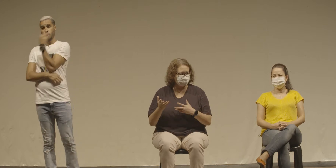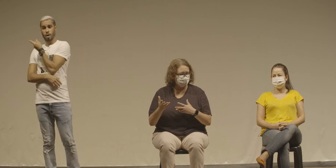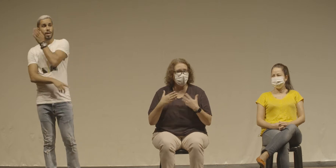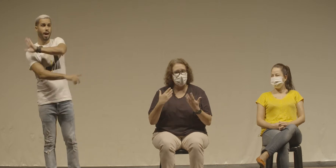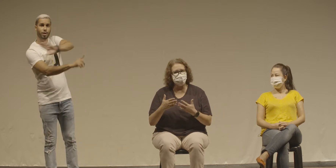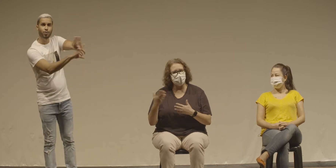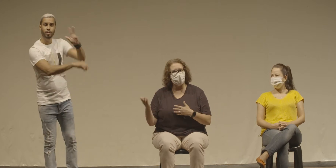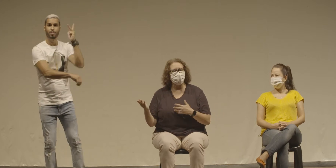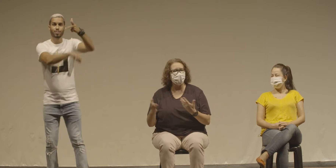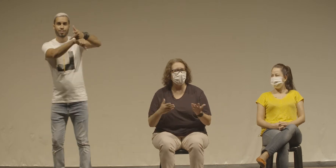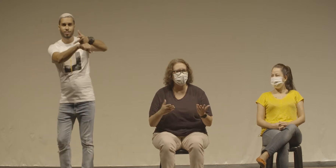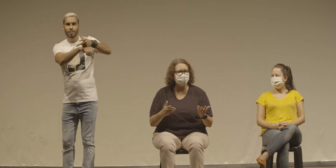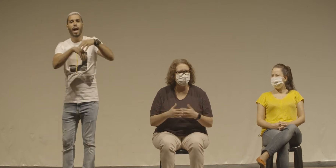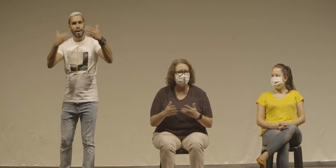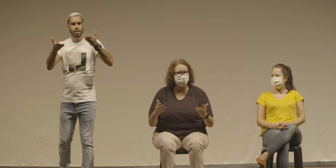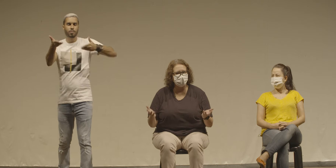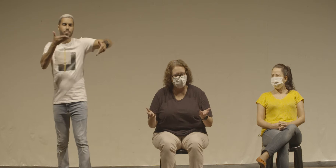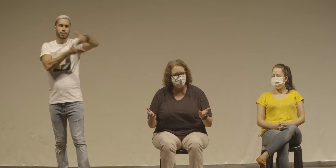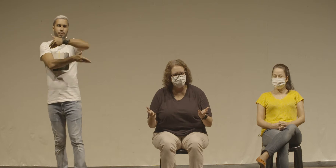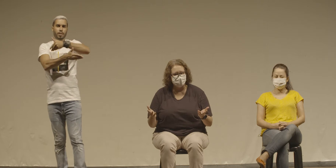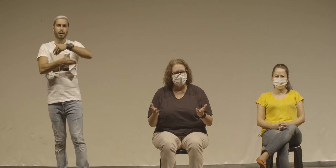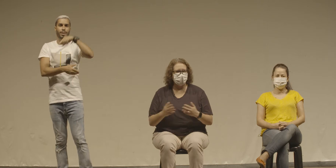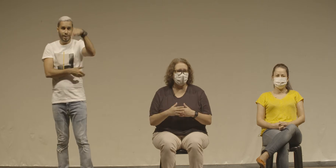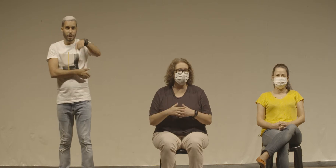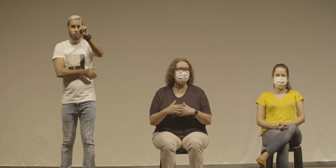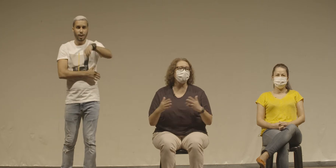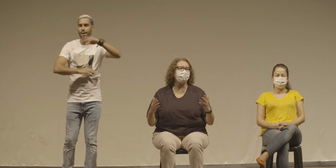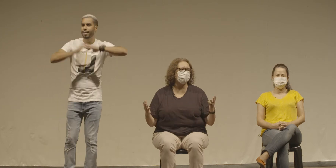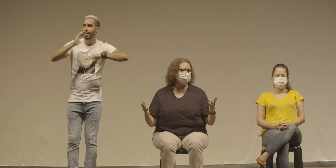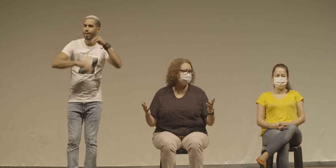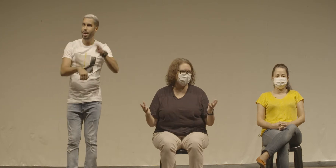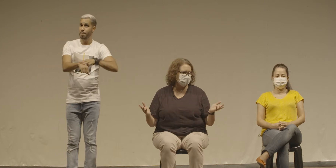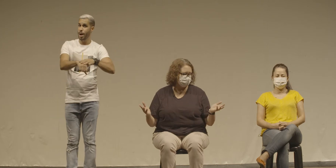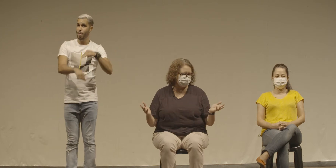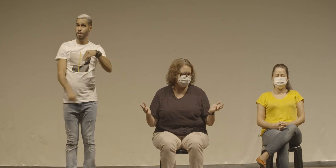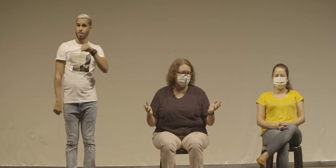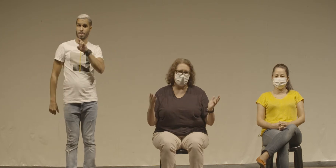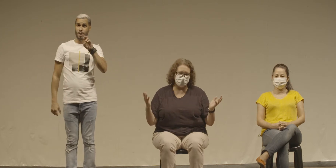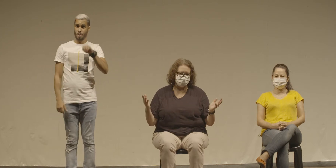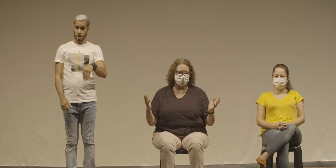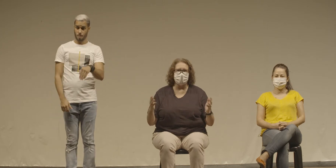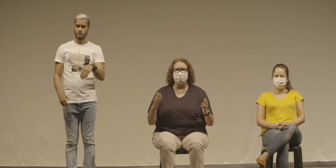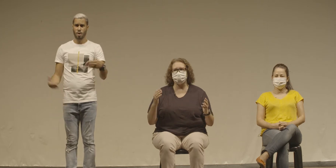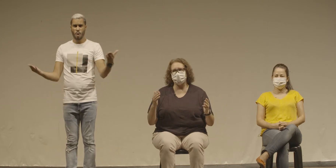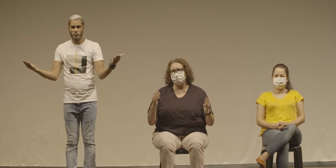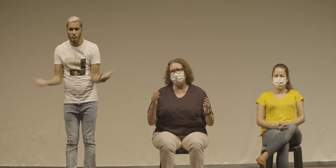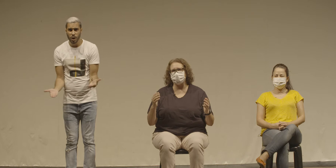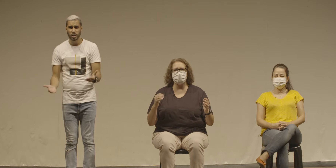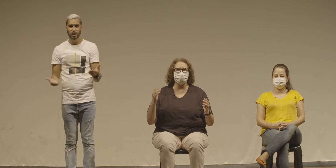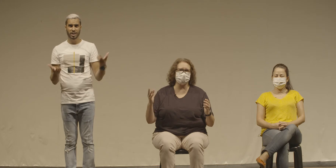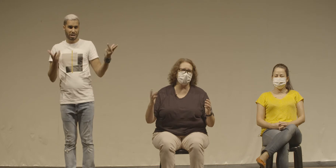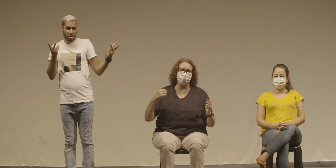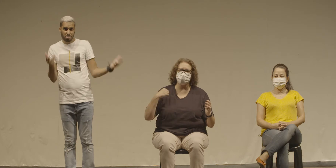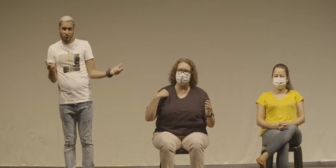gente percebe o quanto é o profissionalismo marrom, porque isso jamais aconteceria hoje. Hoje, se